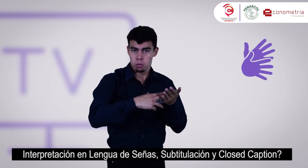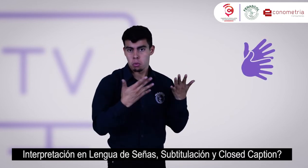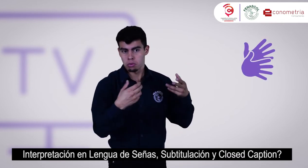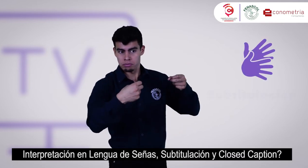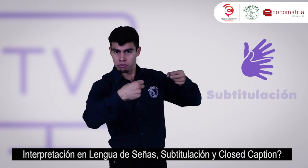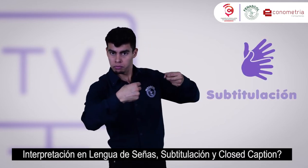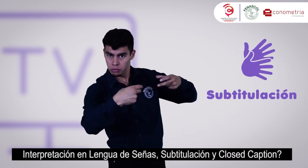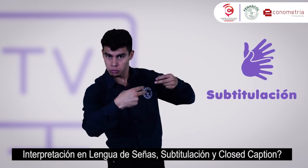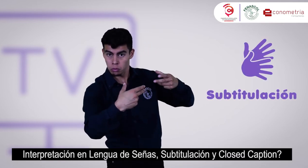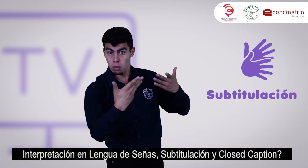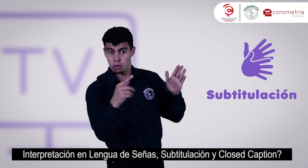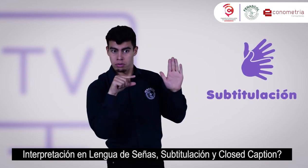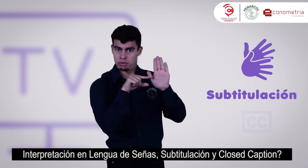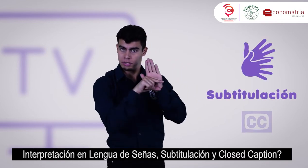subtitulación y club caption?